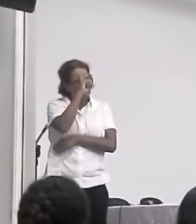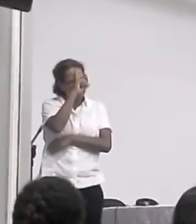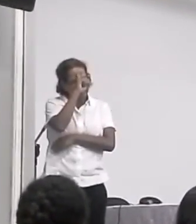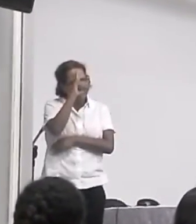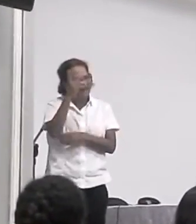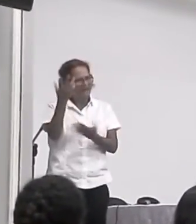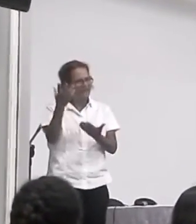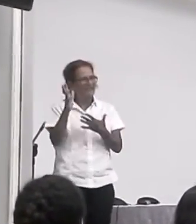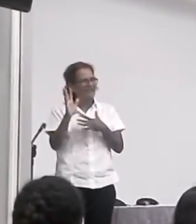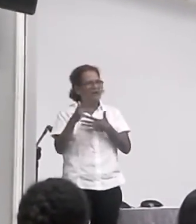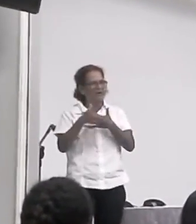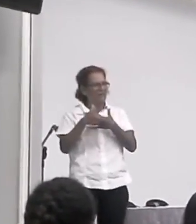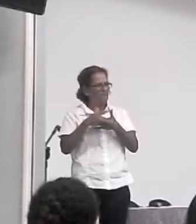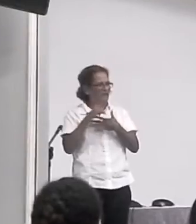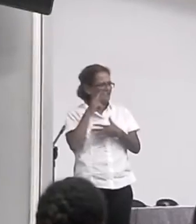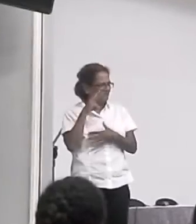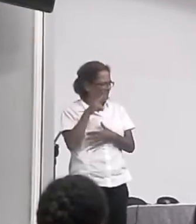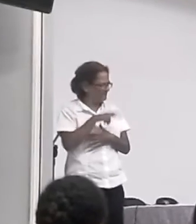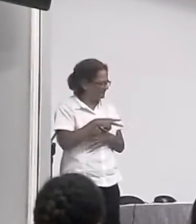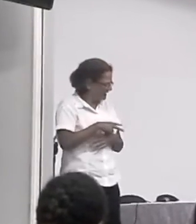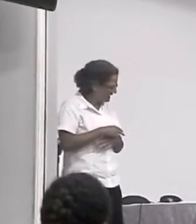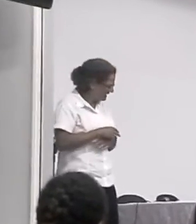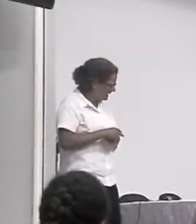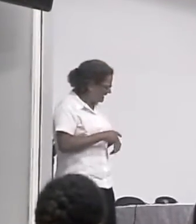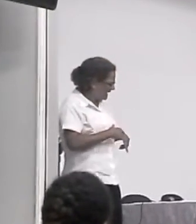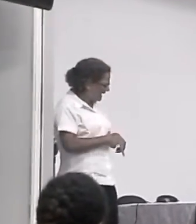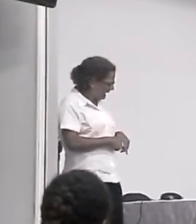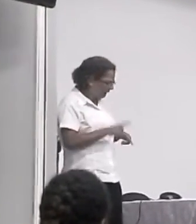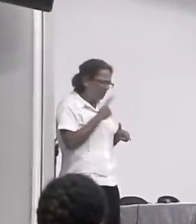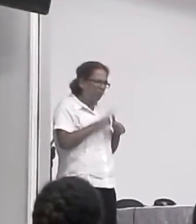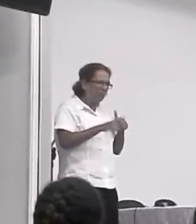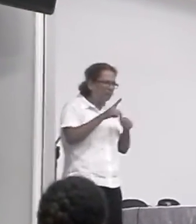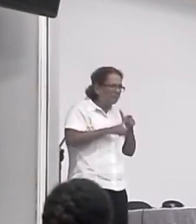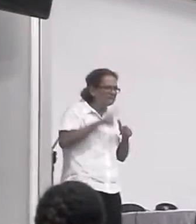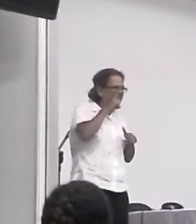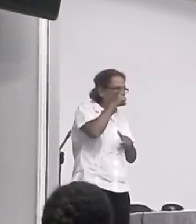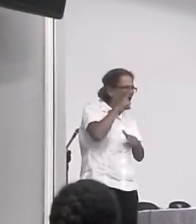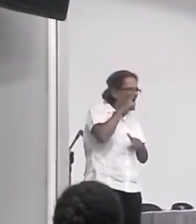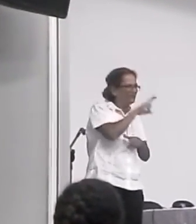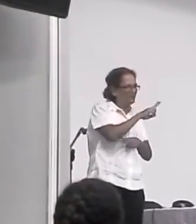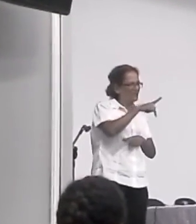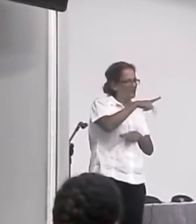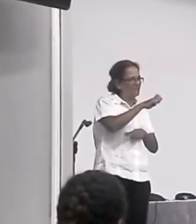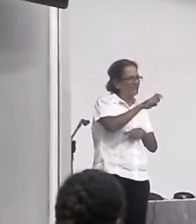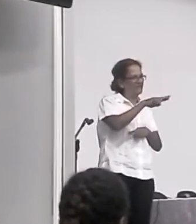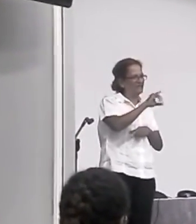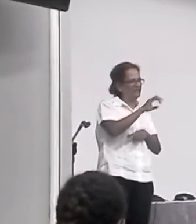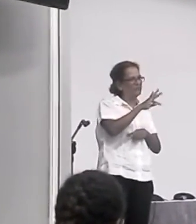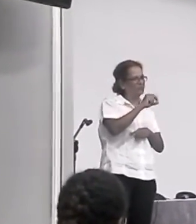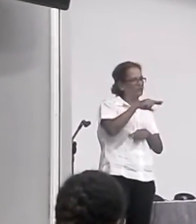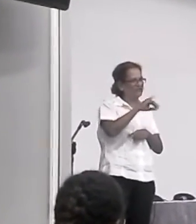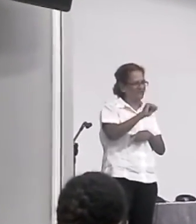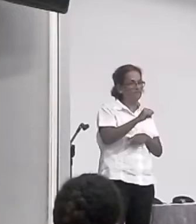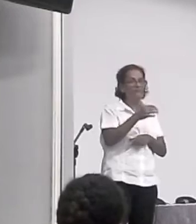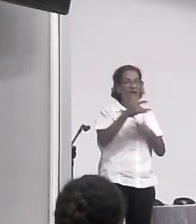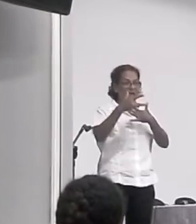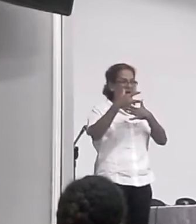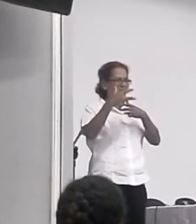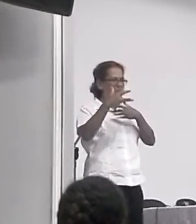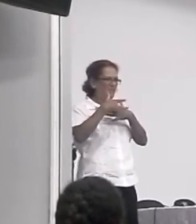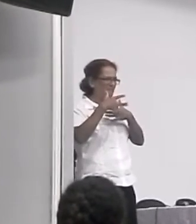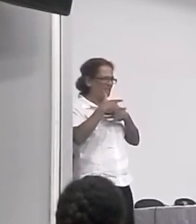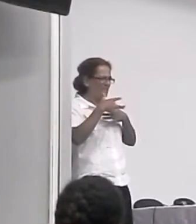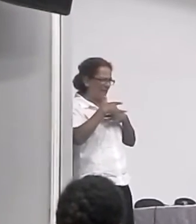né, e já não é peritonite, é mais dramático de isto. E o cirurgião, no momento de fazer a anestesia,